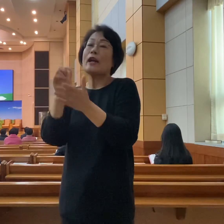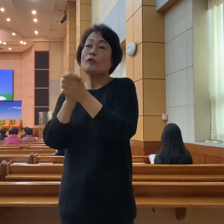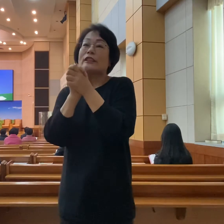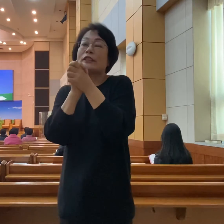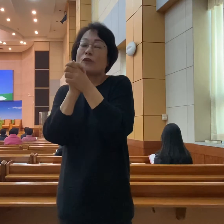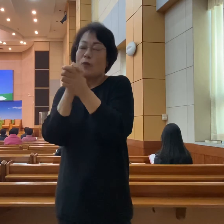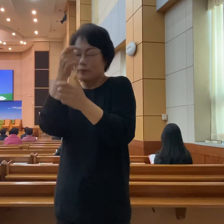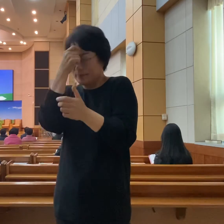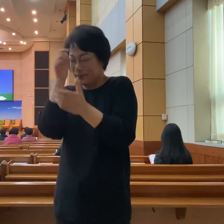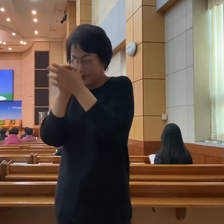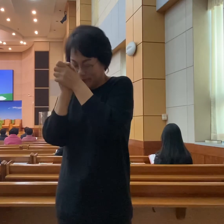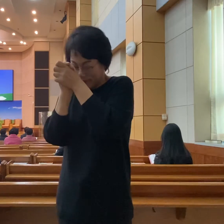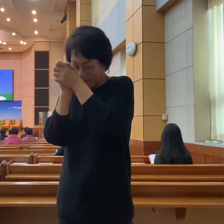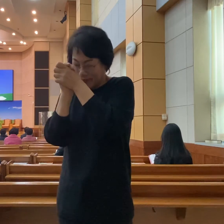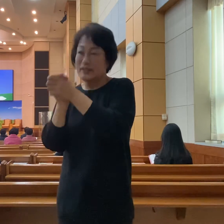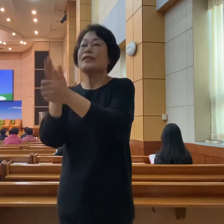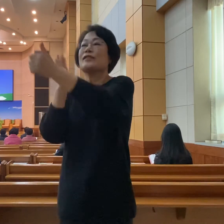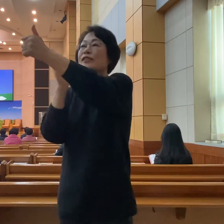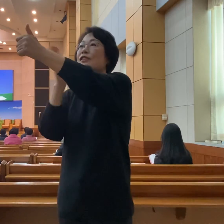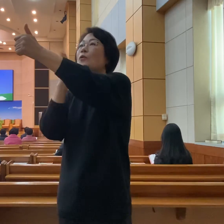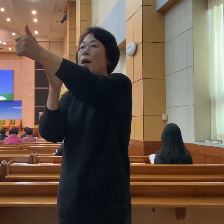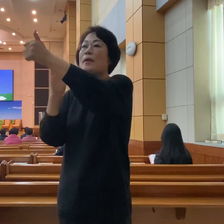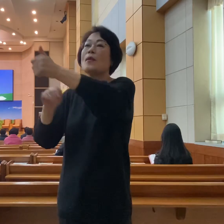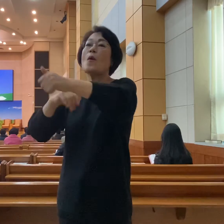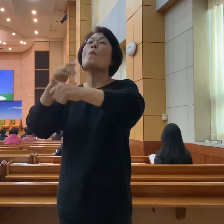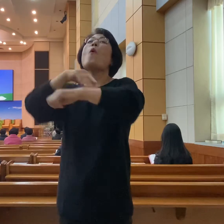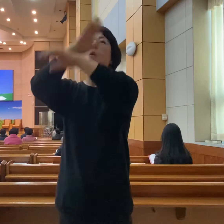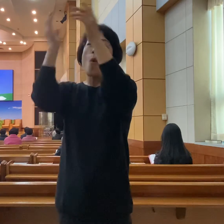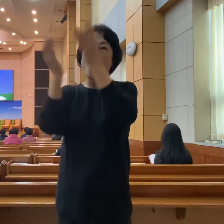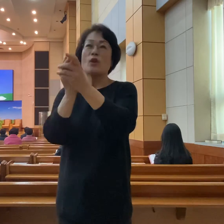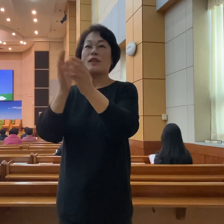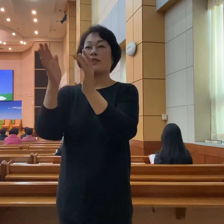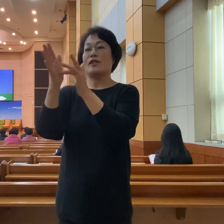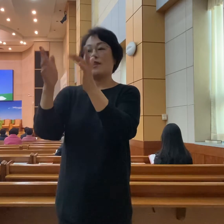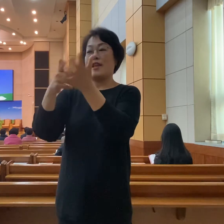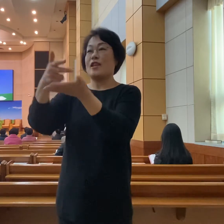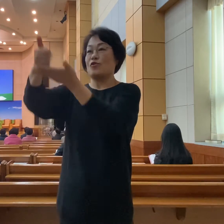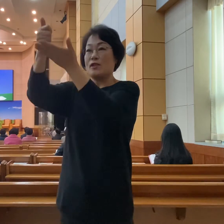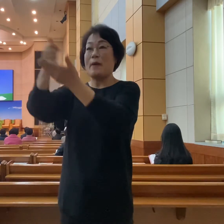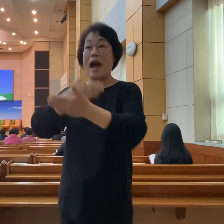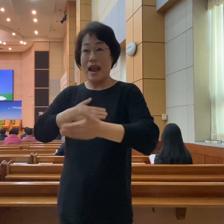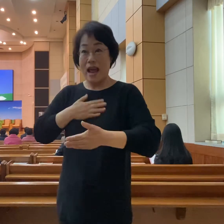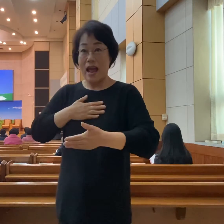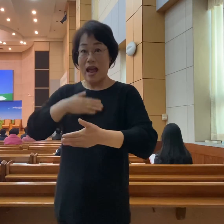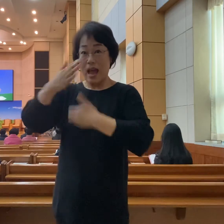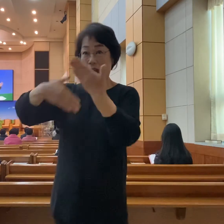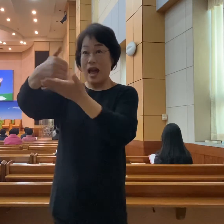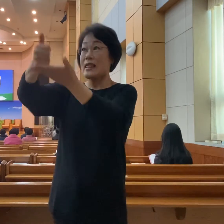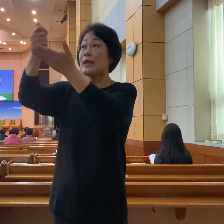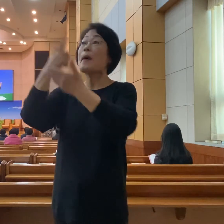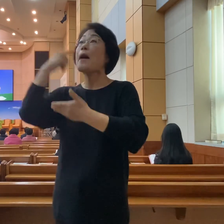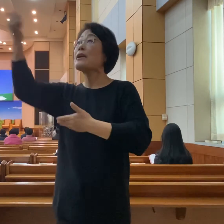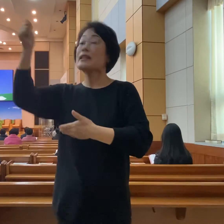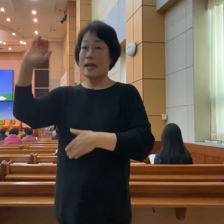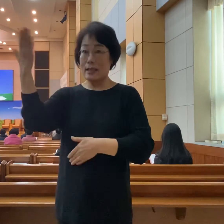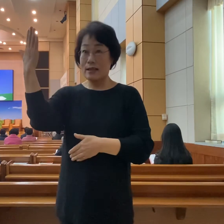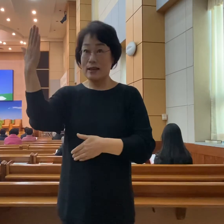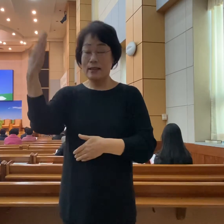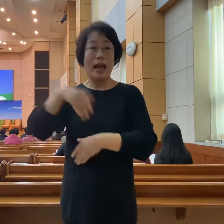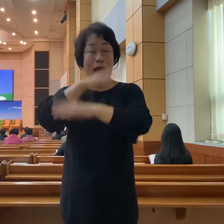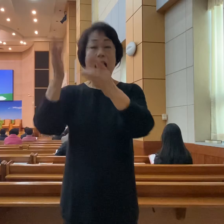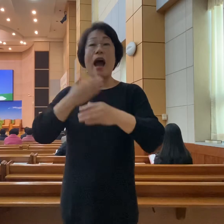여러분. 얼마나 이제 이 불쌍한 거예요. 독수리 같이 날도록 그래